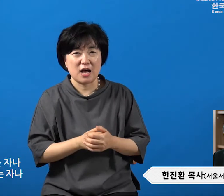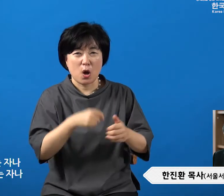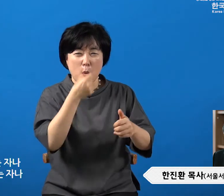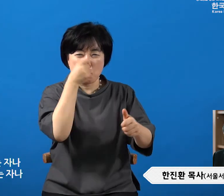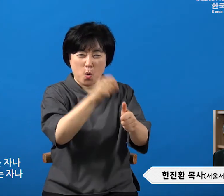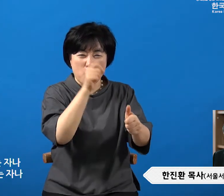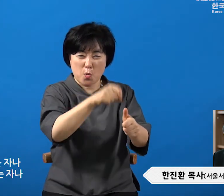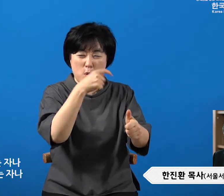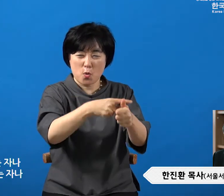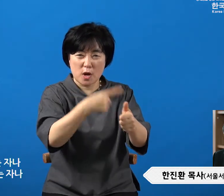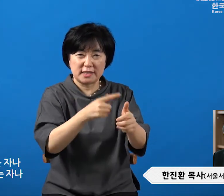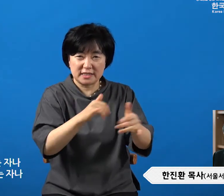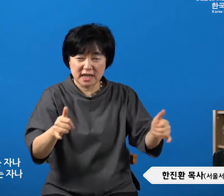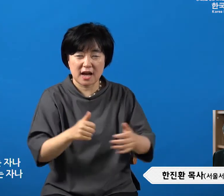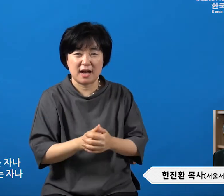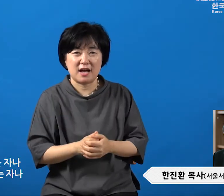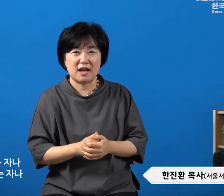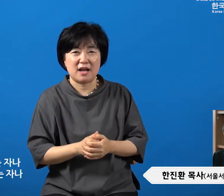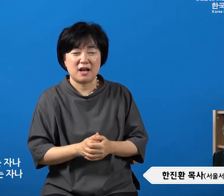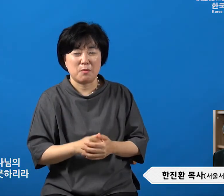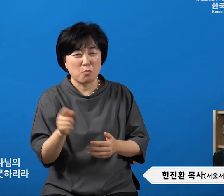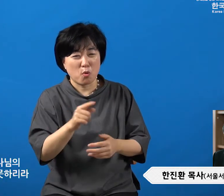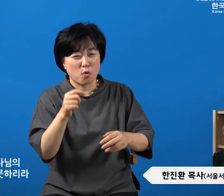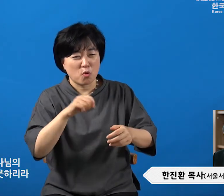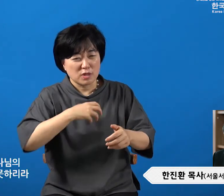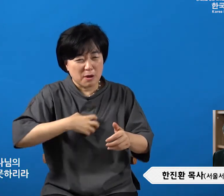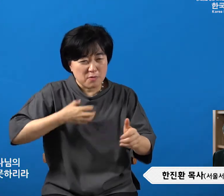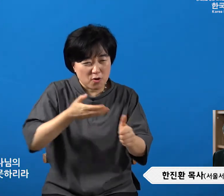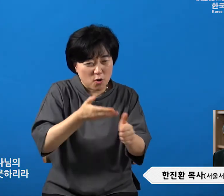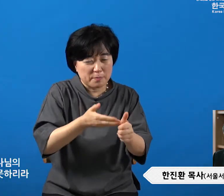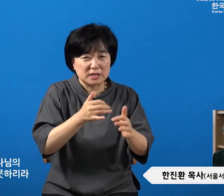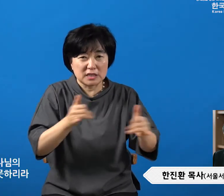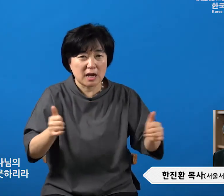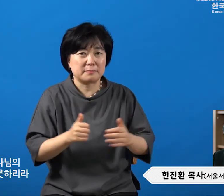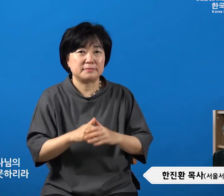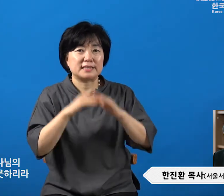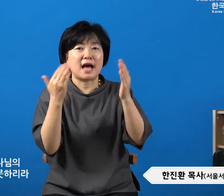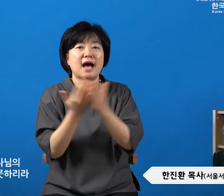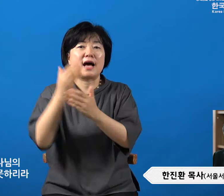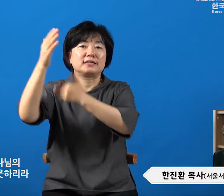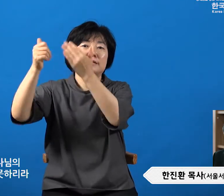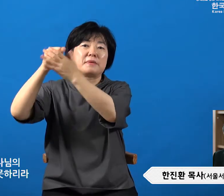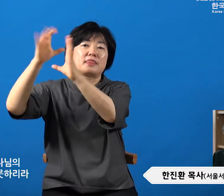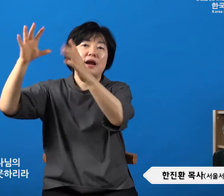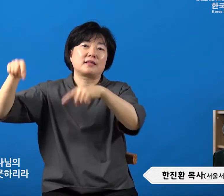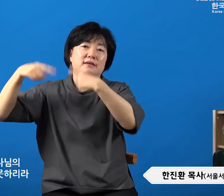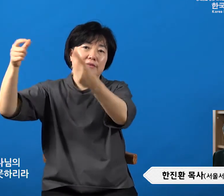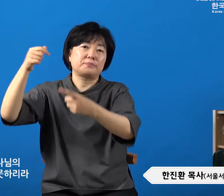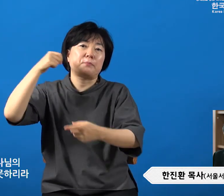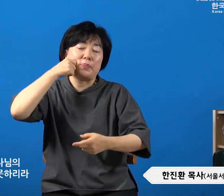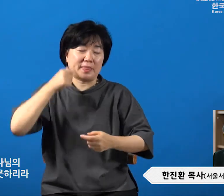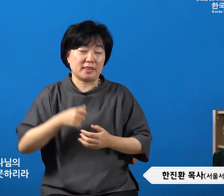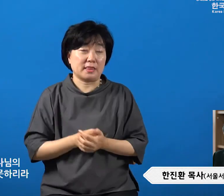빼앗는 자들은 하나님의 나라를 유업으로 받지 못하리라. 한마디로 죄를 짓는 사람은 하나님